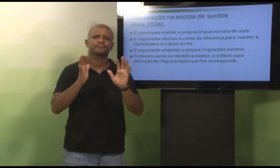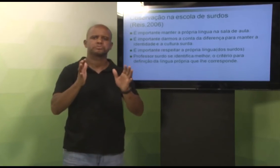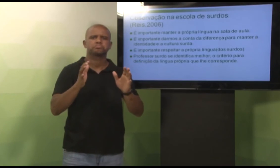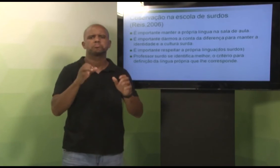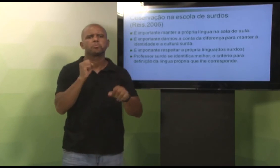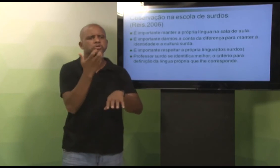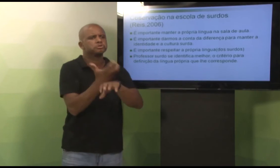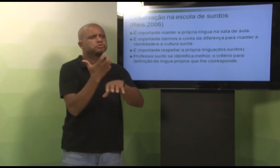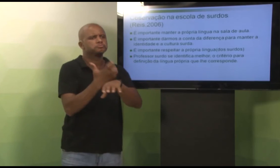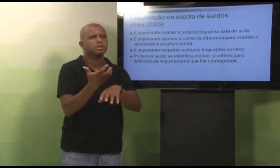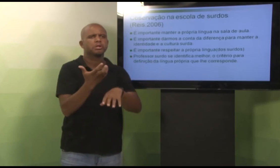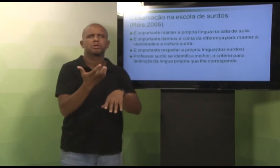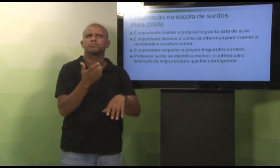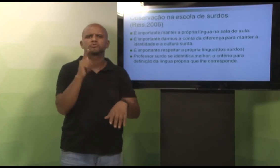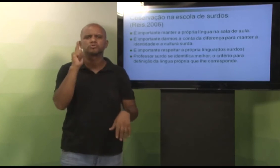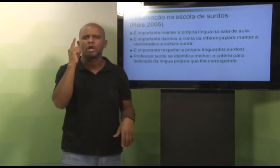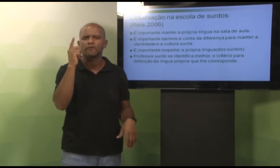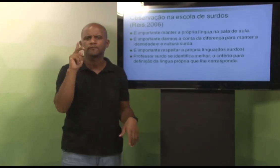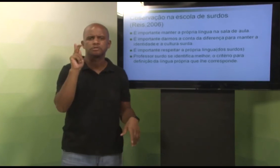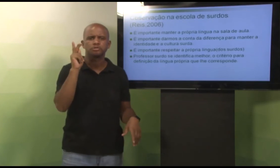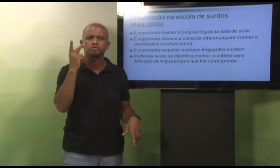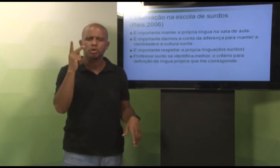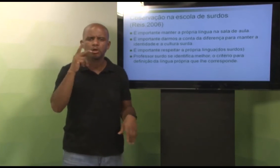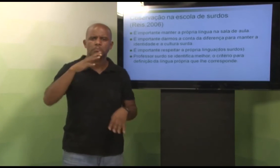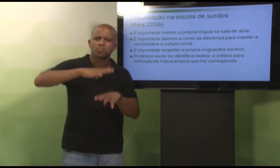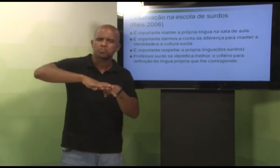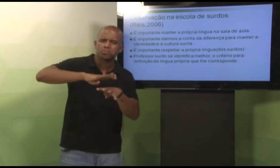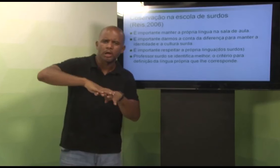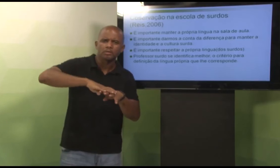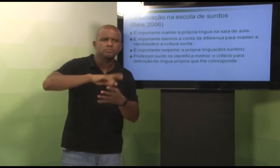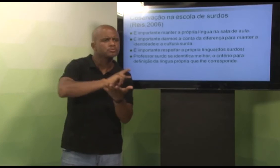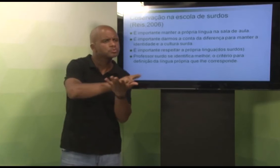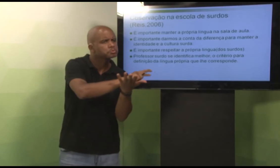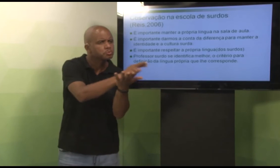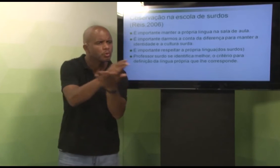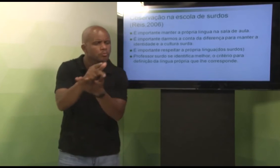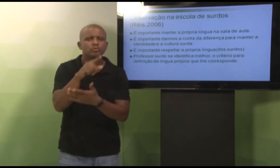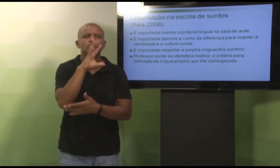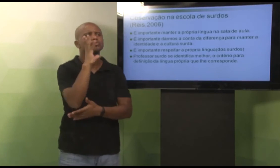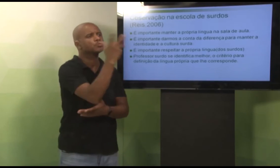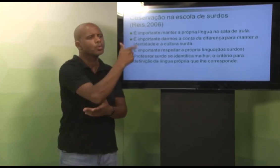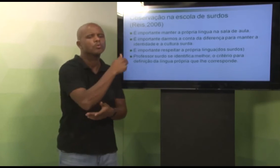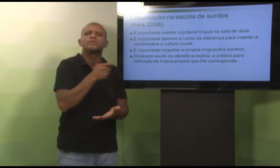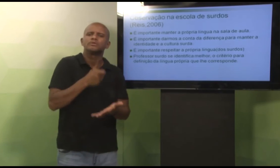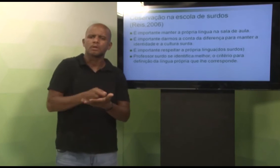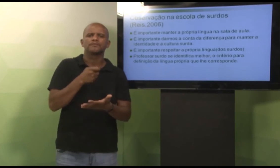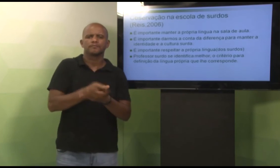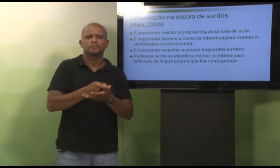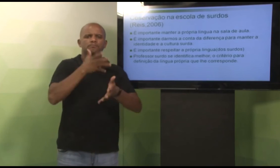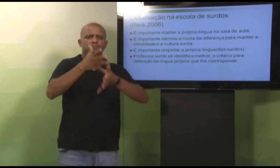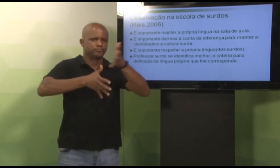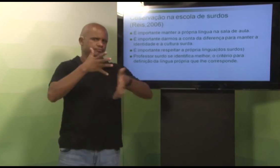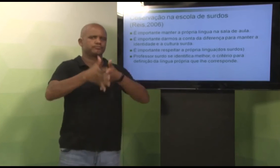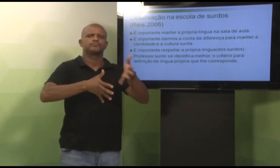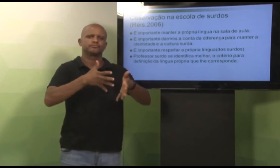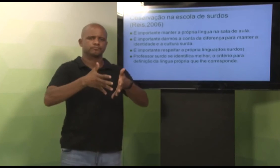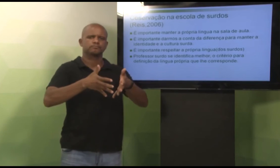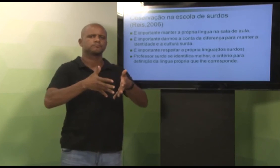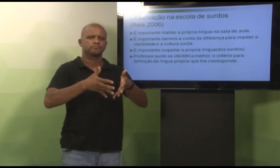extrema relevância. Essa escola com professores e todos sinalizando,